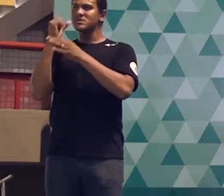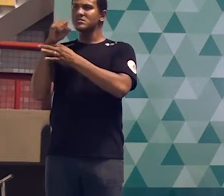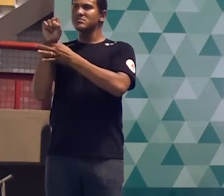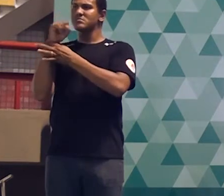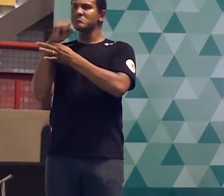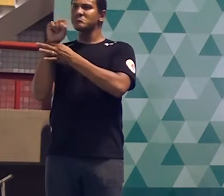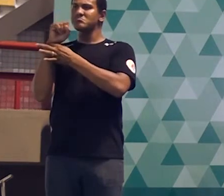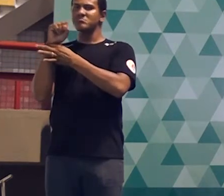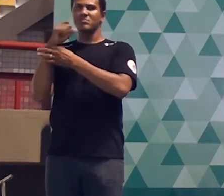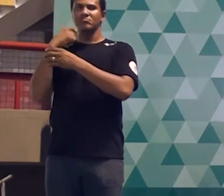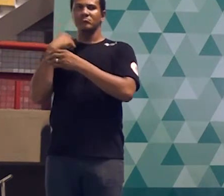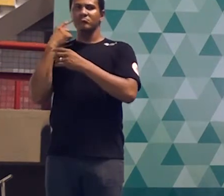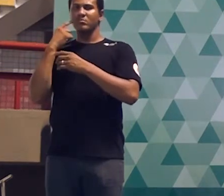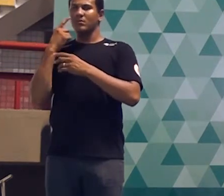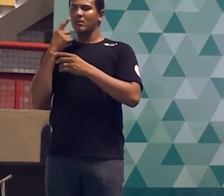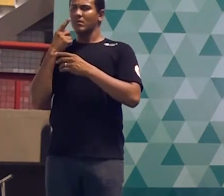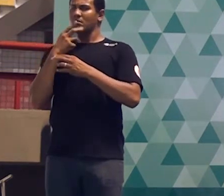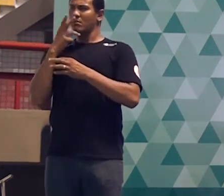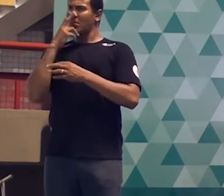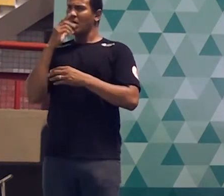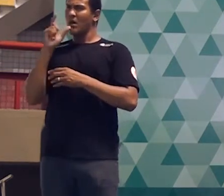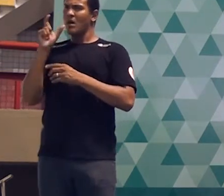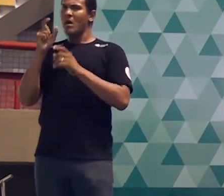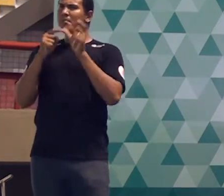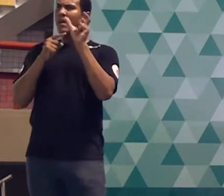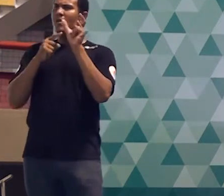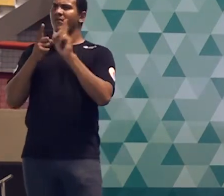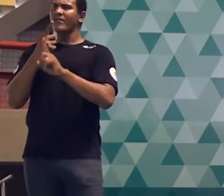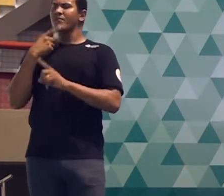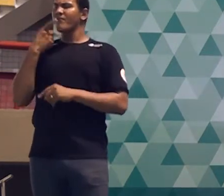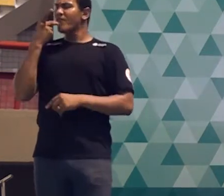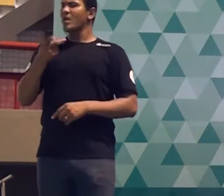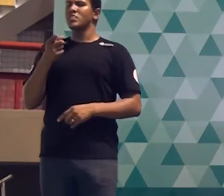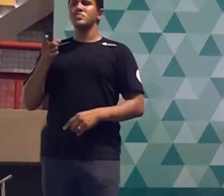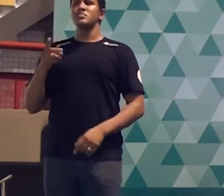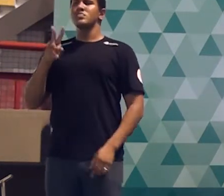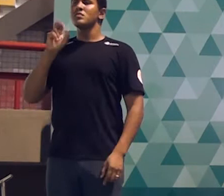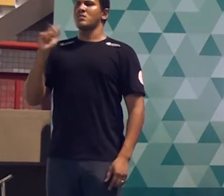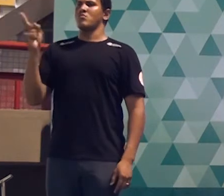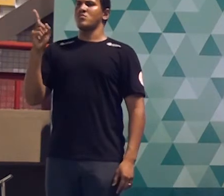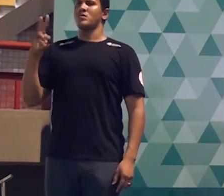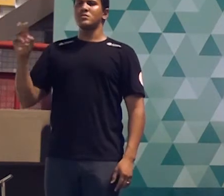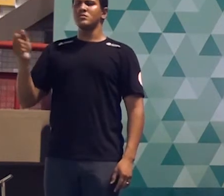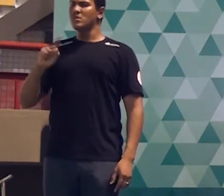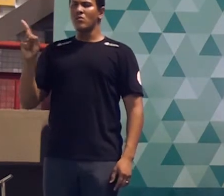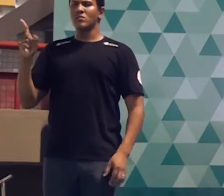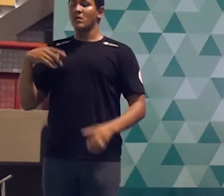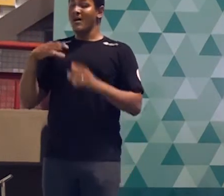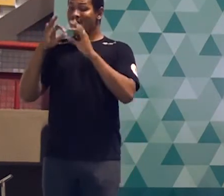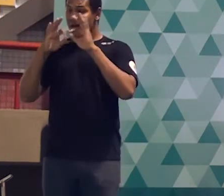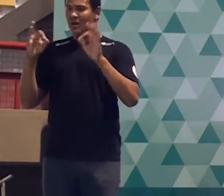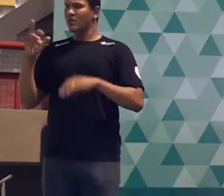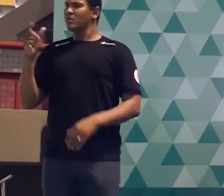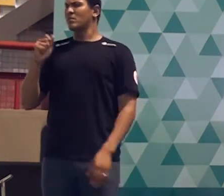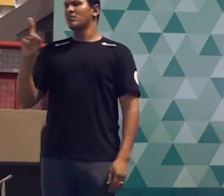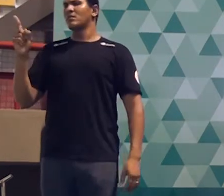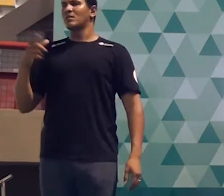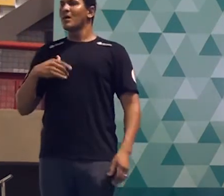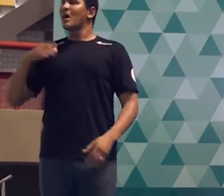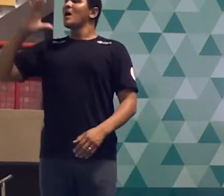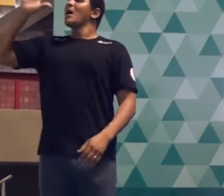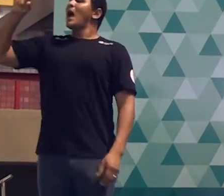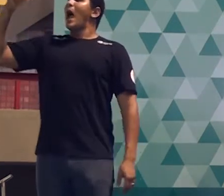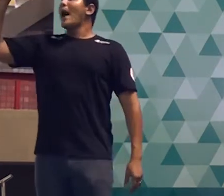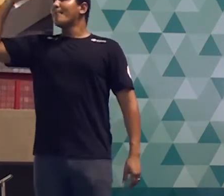Existem pessoas que a primeira palavra que elas dizem é não. Nem começou a frase, fulana, eu